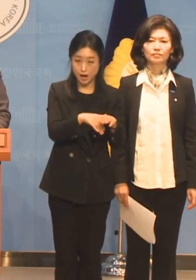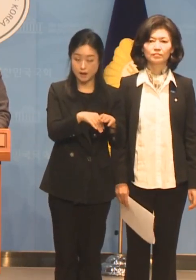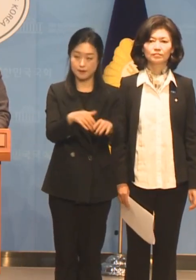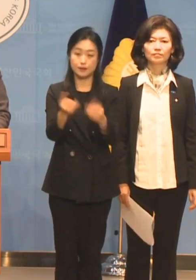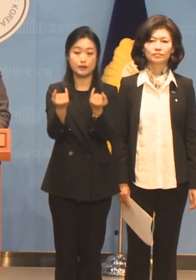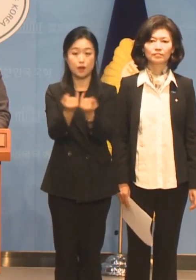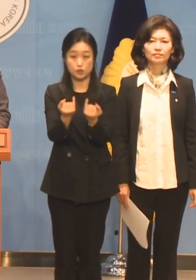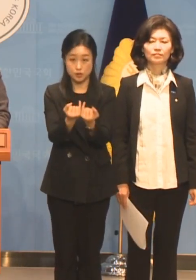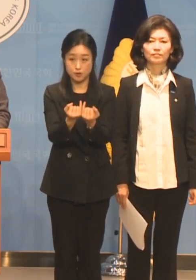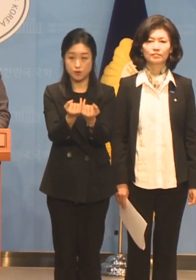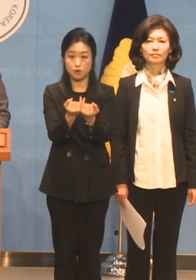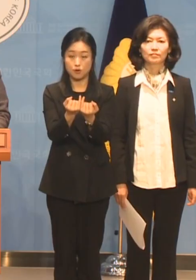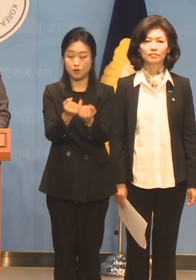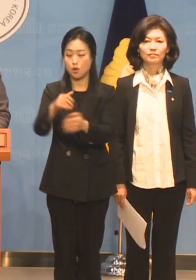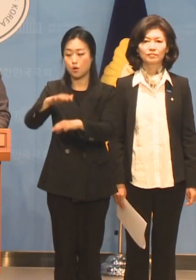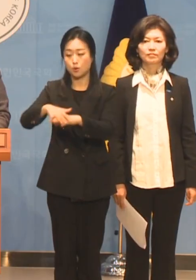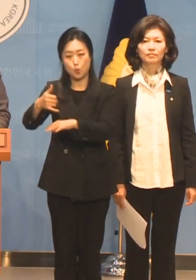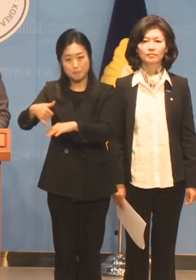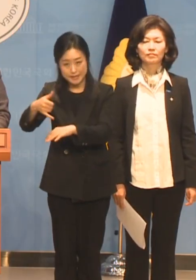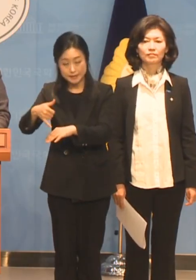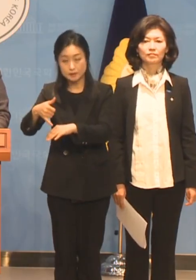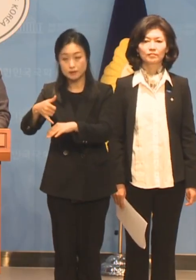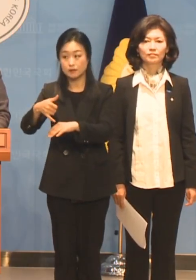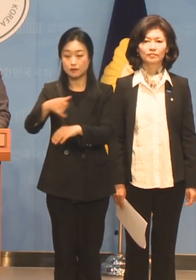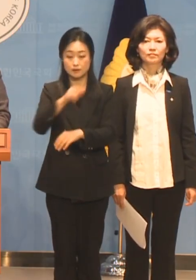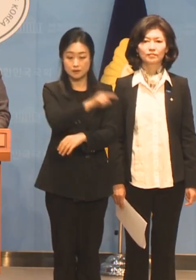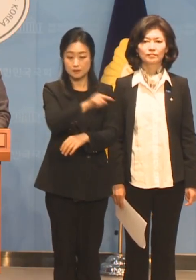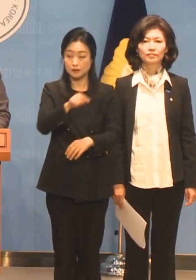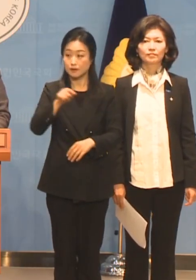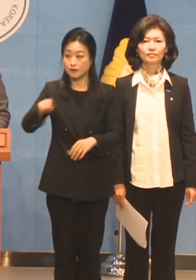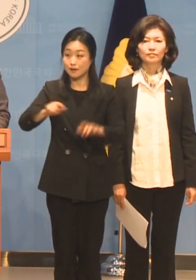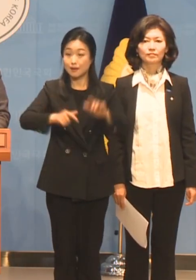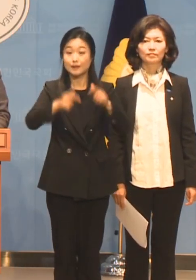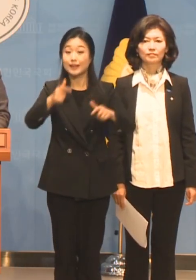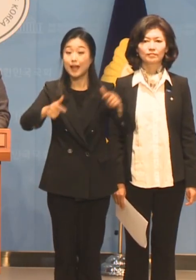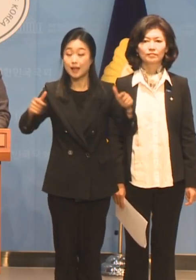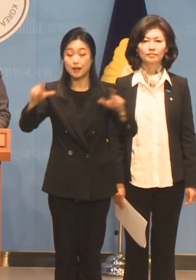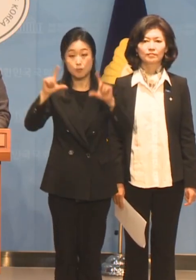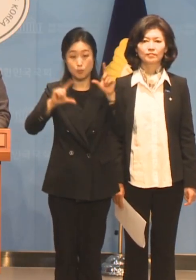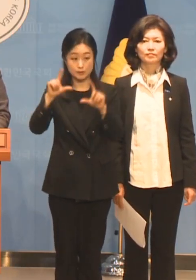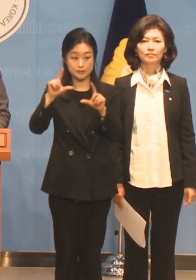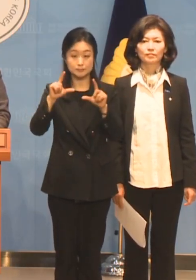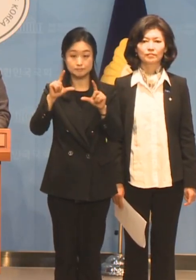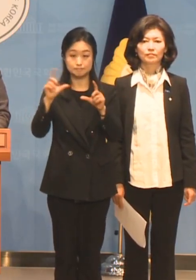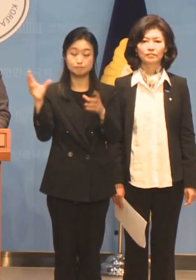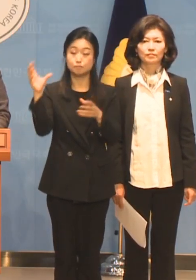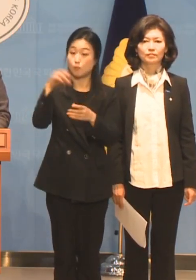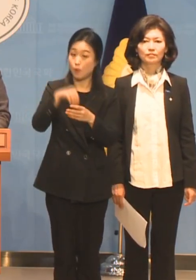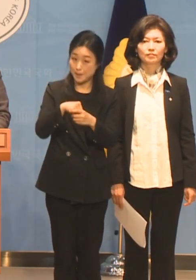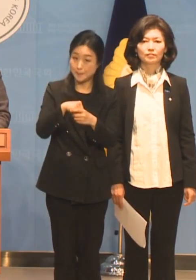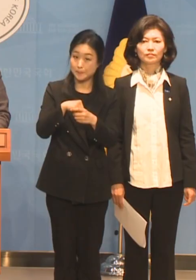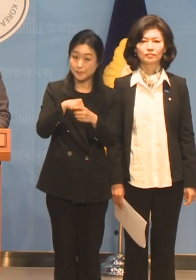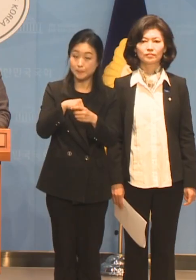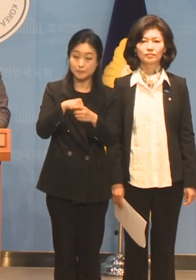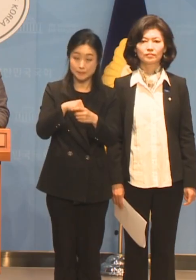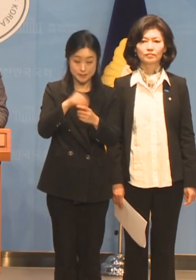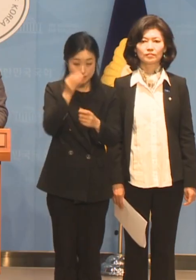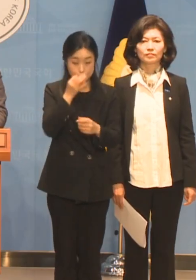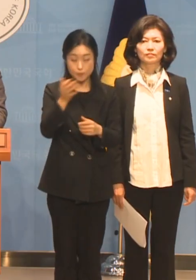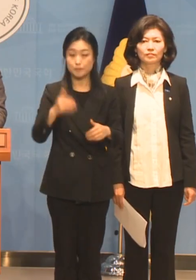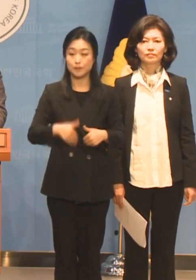여성운동, 농민운동 등 독립운동의 다양한 형태를 반영시켜야 할 필요가